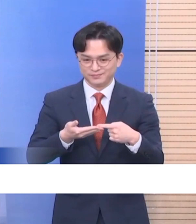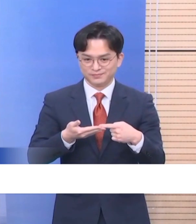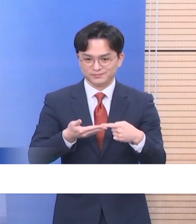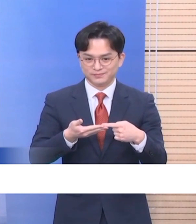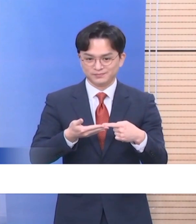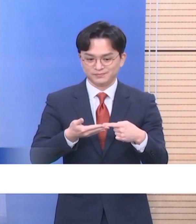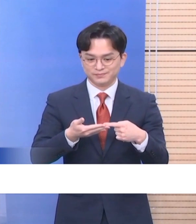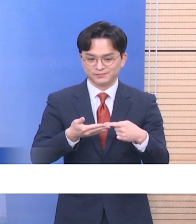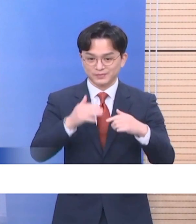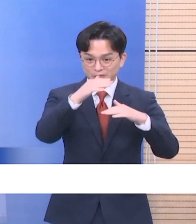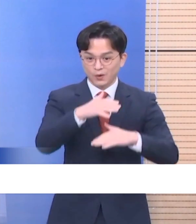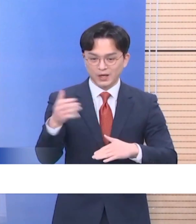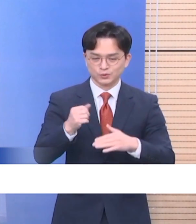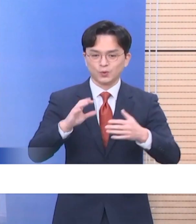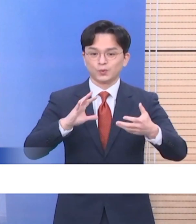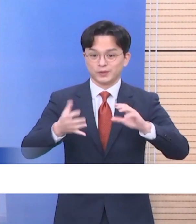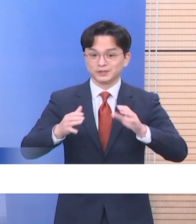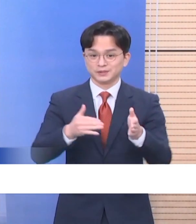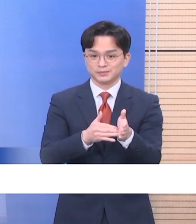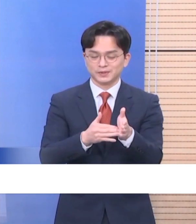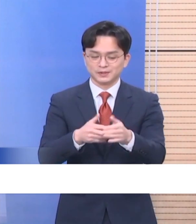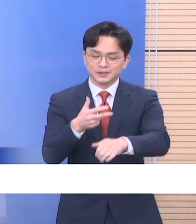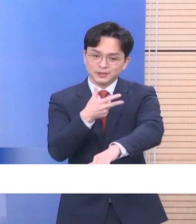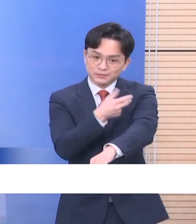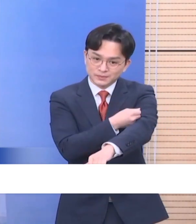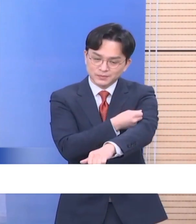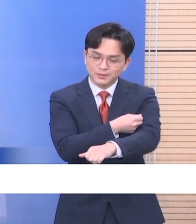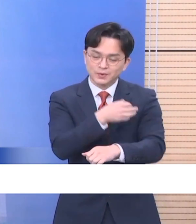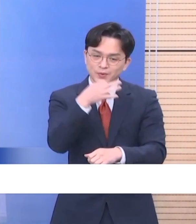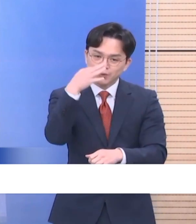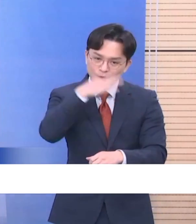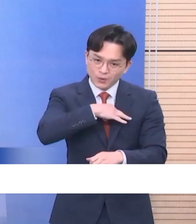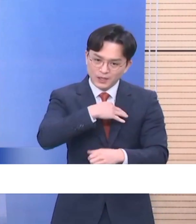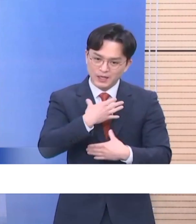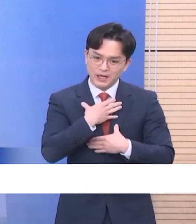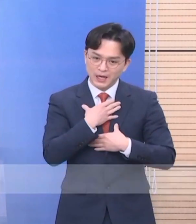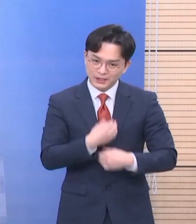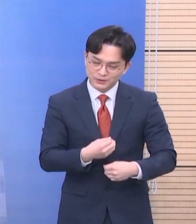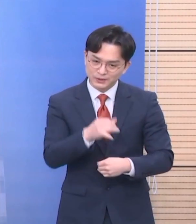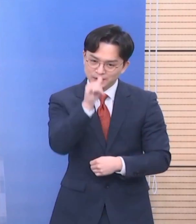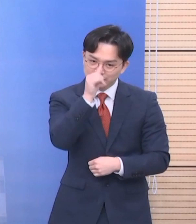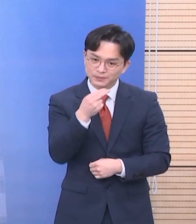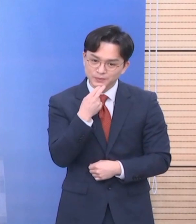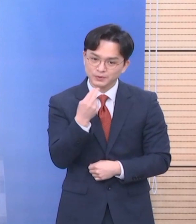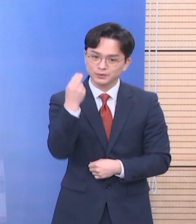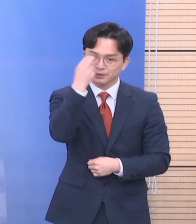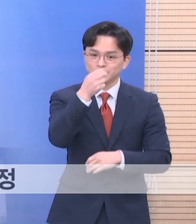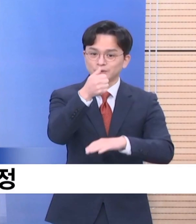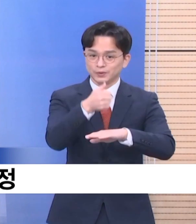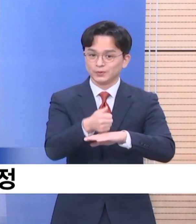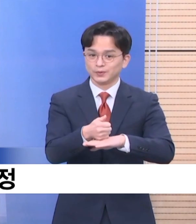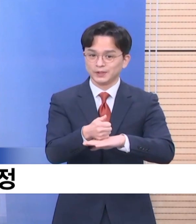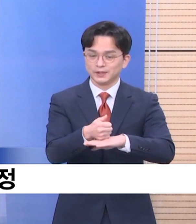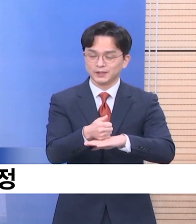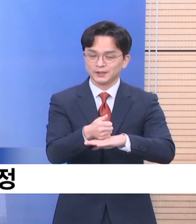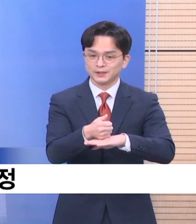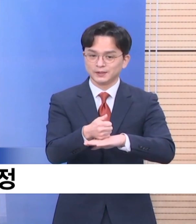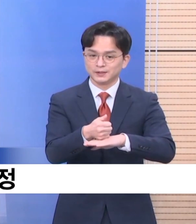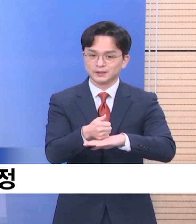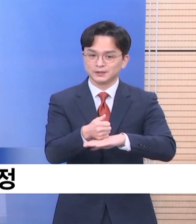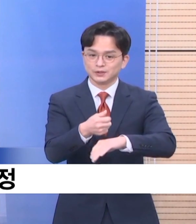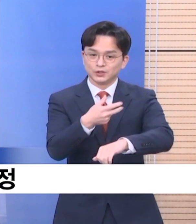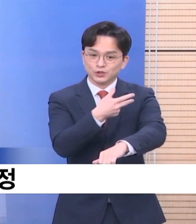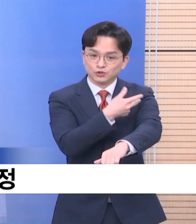이 약의 안전성, 효과성에 대한 인정 여부를 논의한 결과 신청 품목에